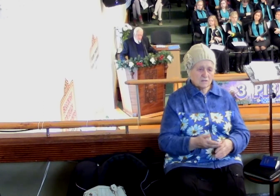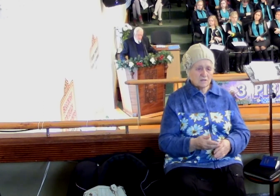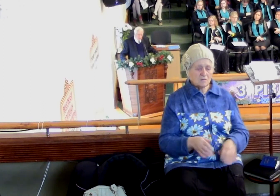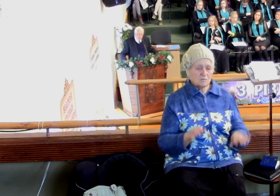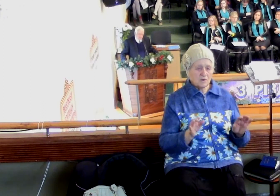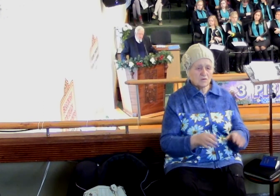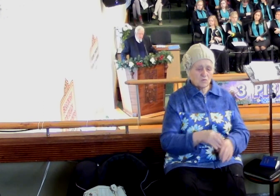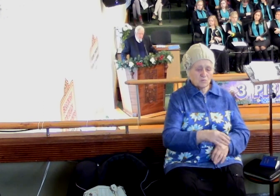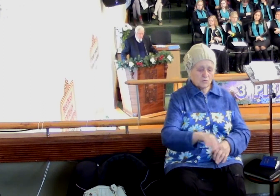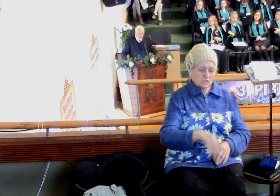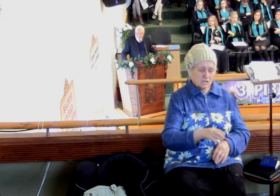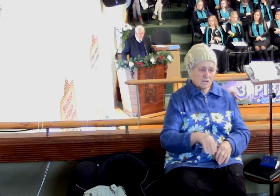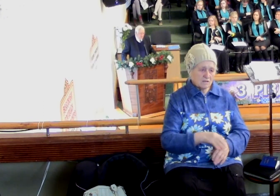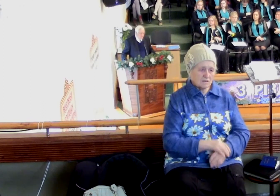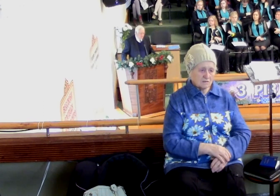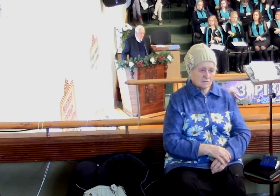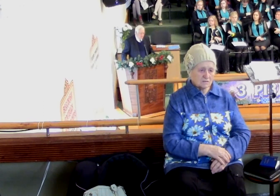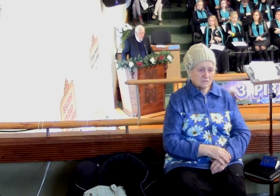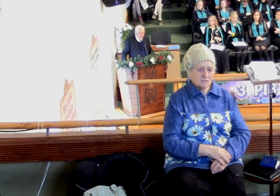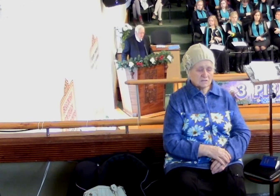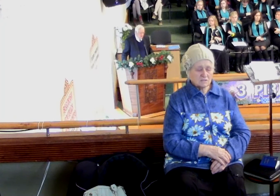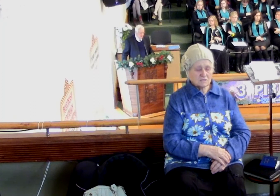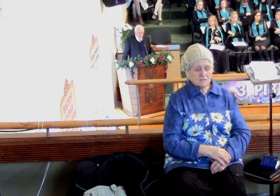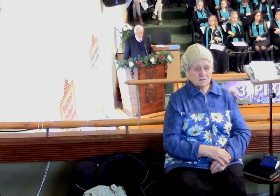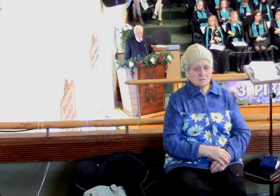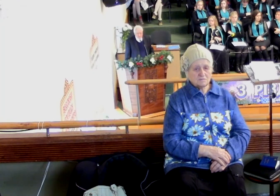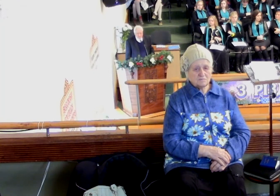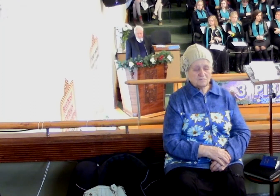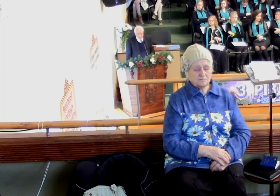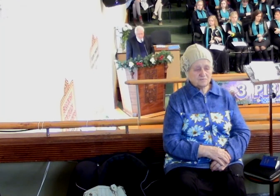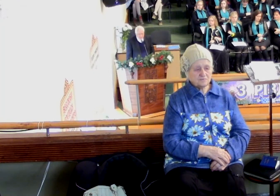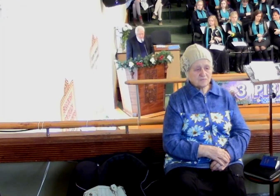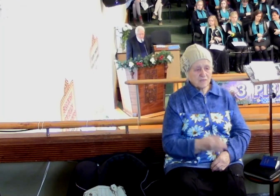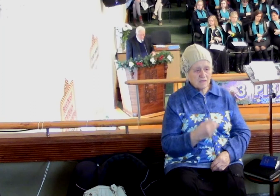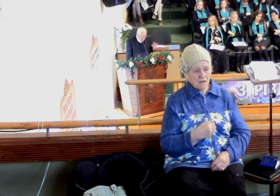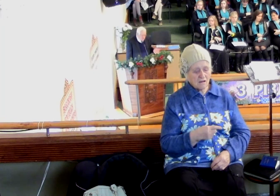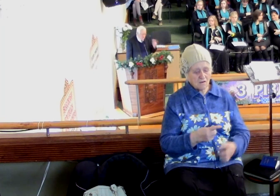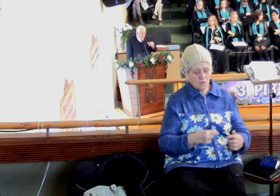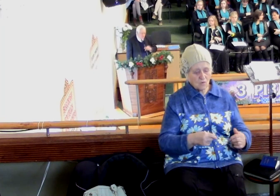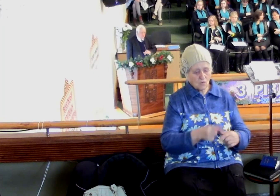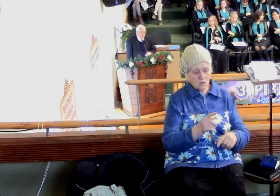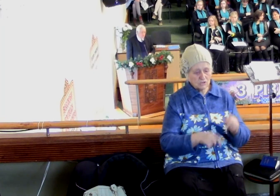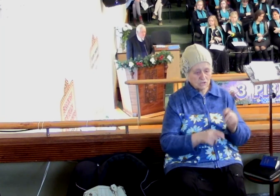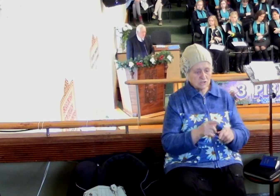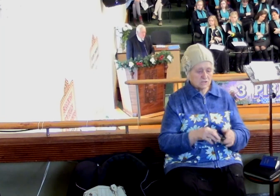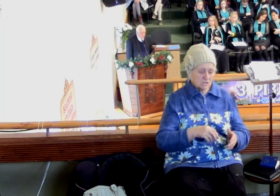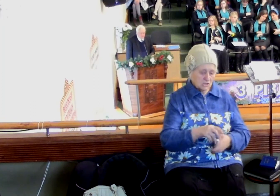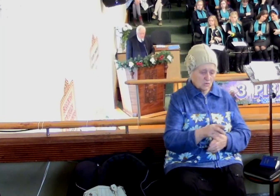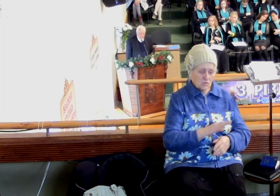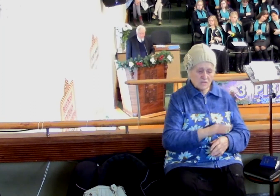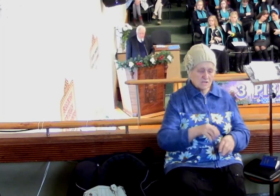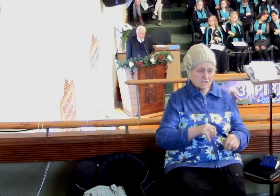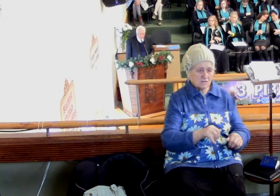По кровавым следам христиан. Я к отчизне иду неземной, я к отчизне иду неземной,